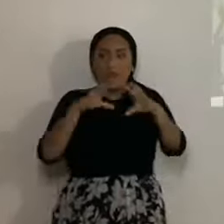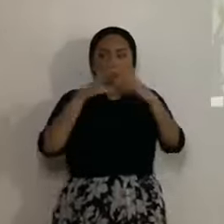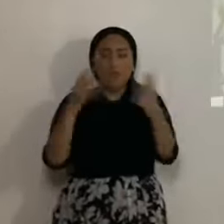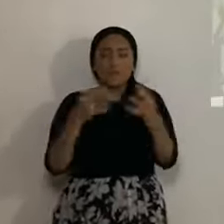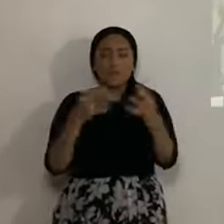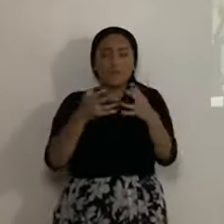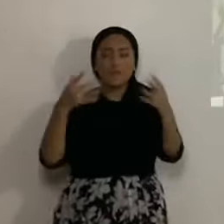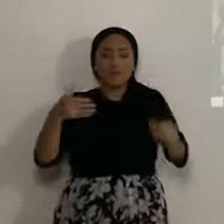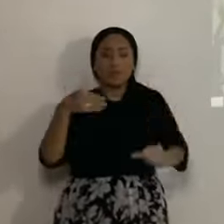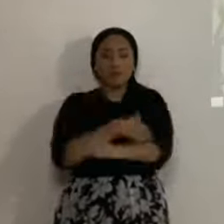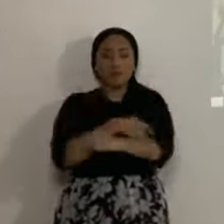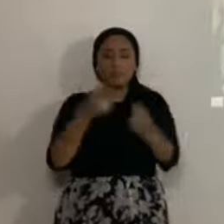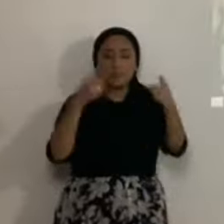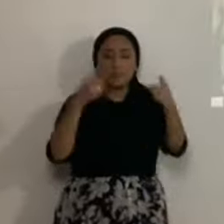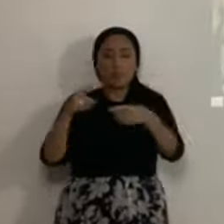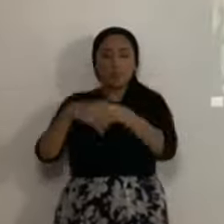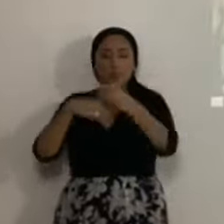fuertes en el mundo,